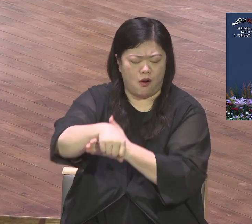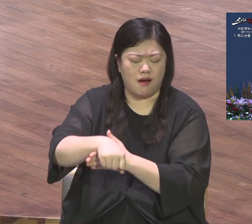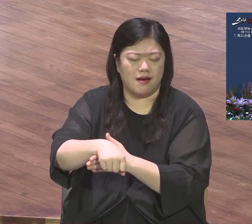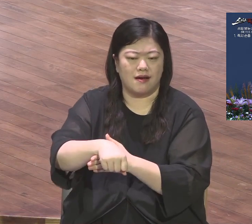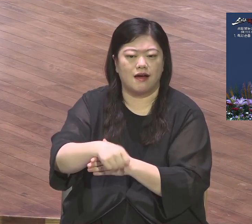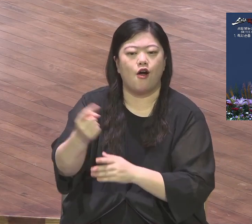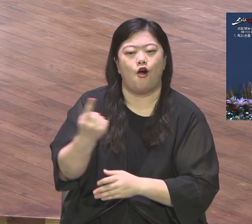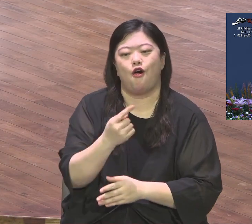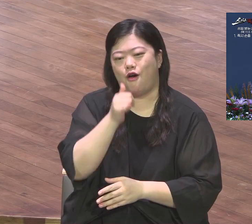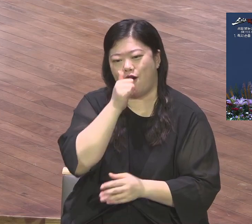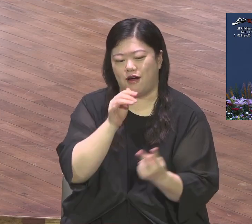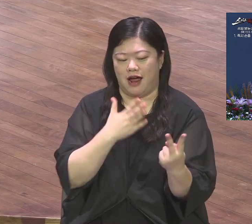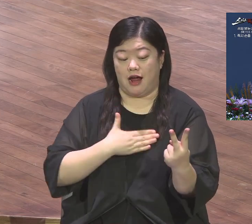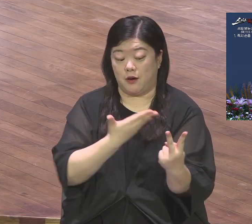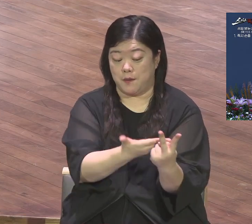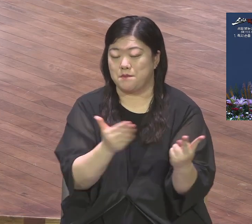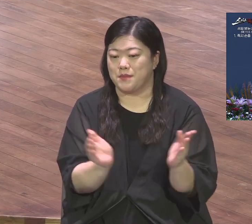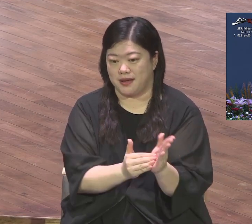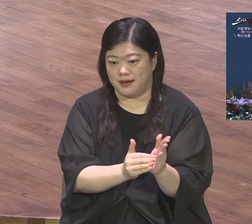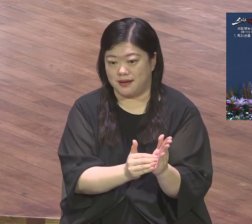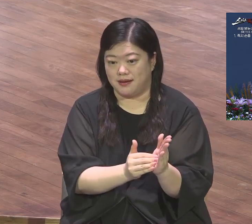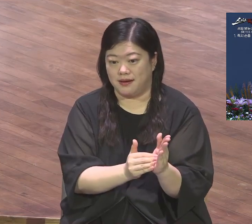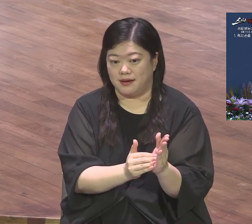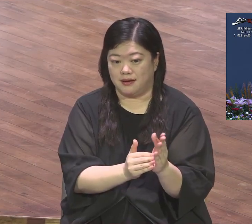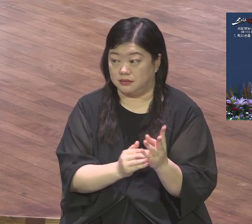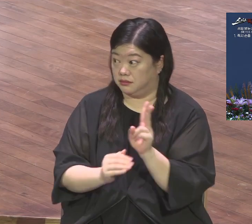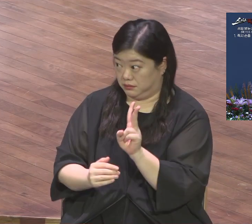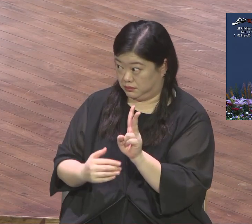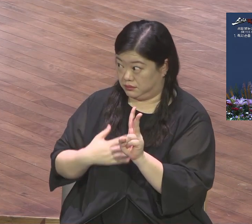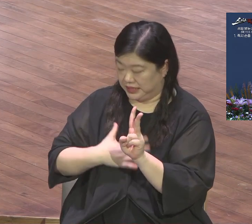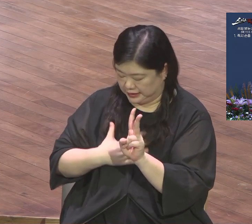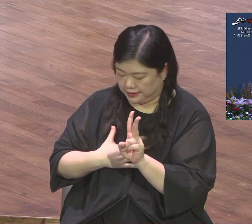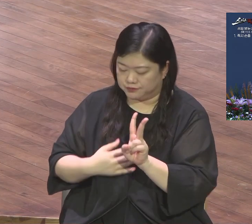그리고 실제로 예수님께서 말씀하신 대로 가서